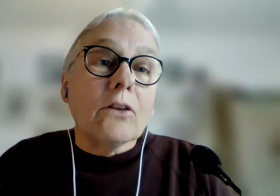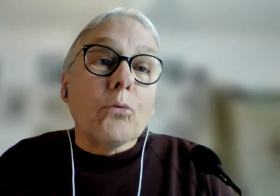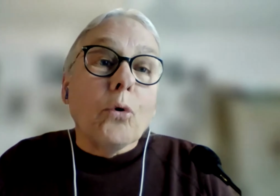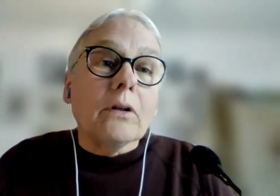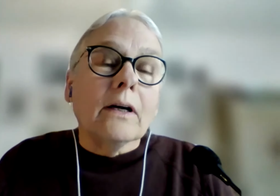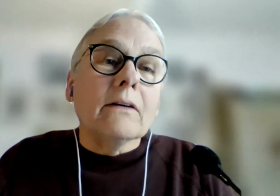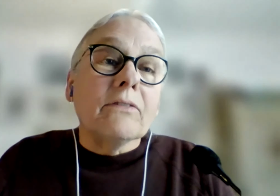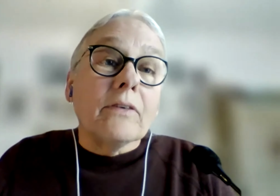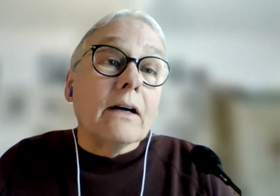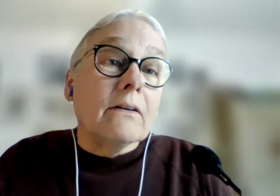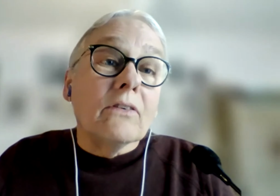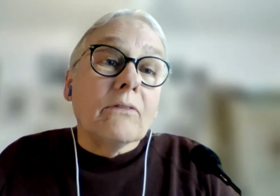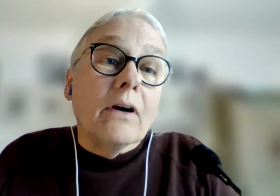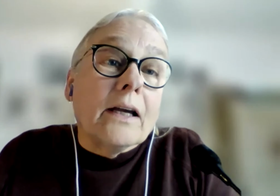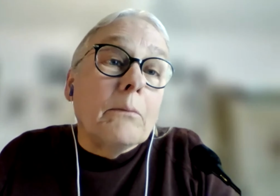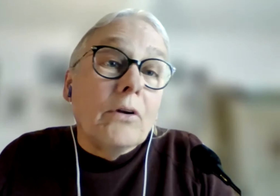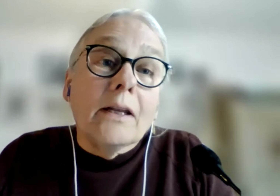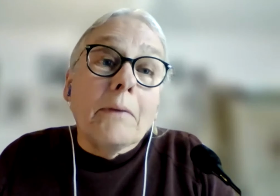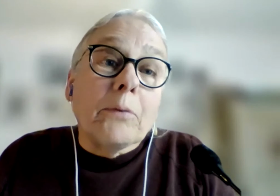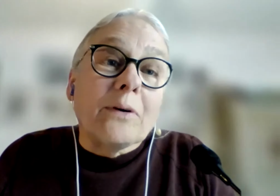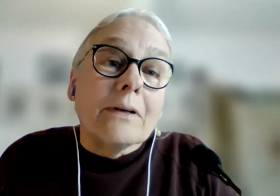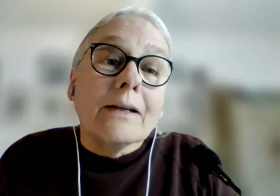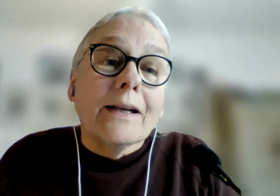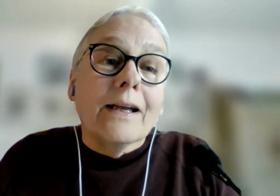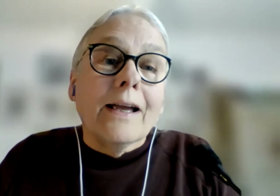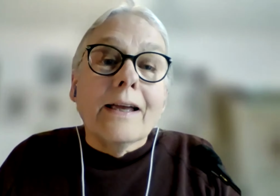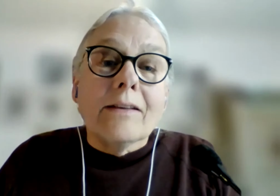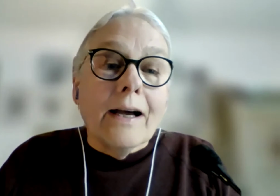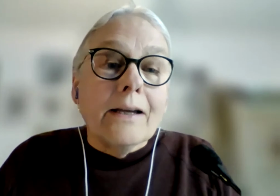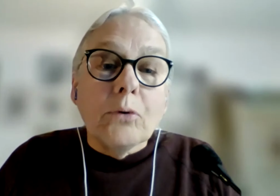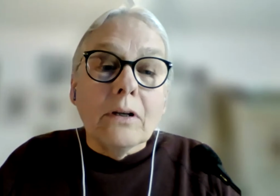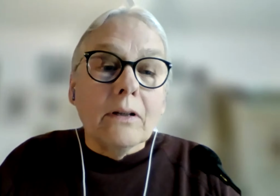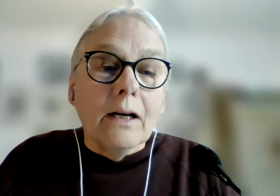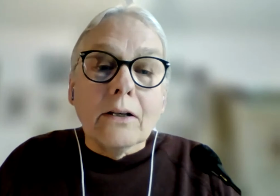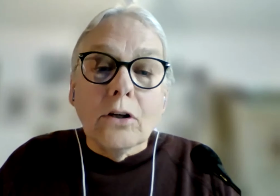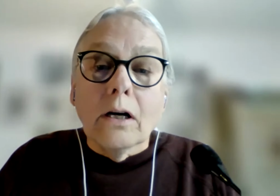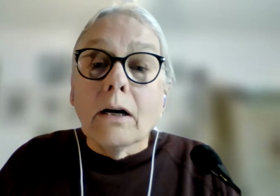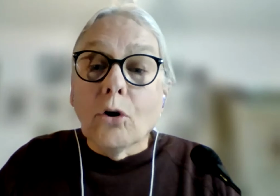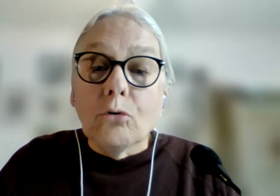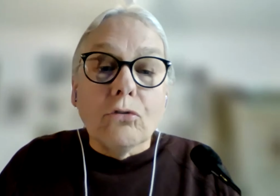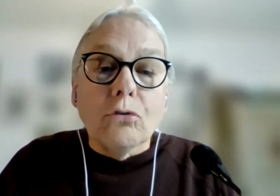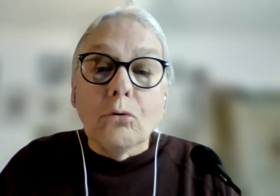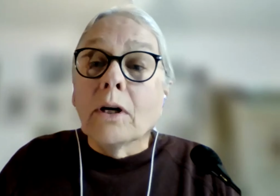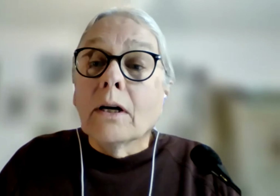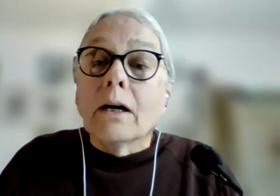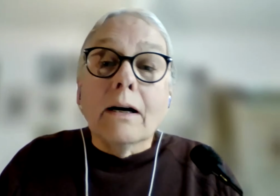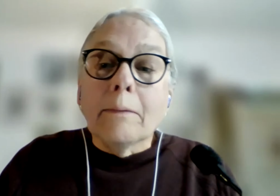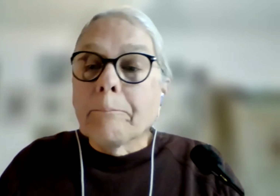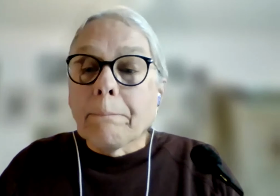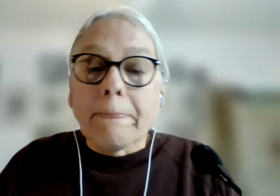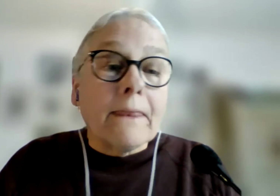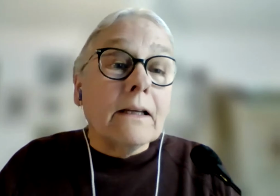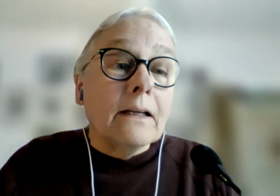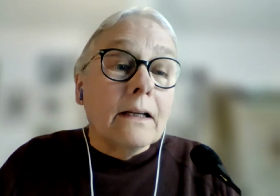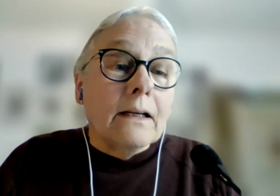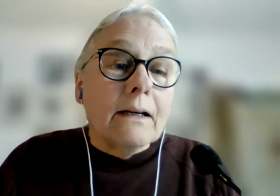in the role of a community member. And I will go to,